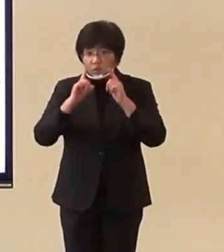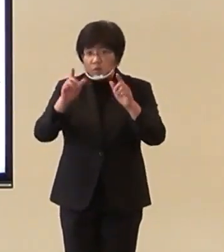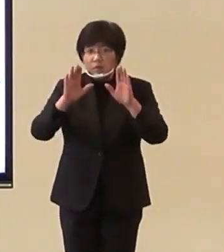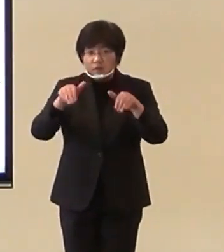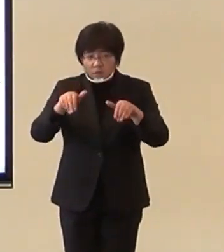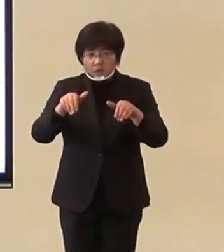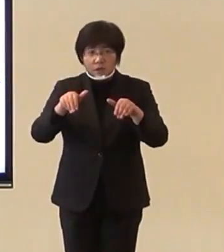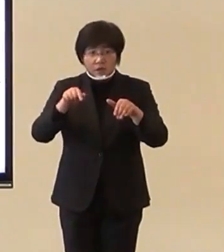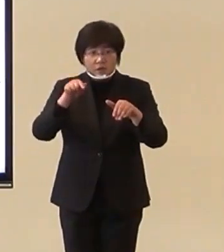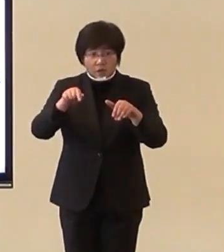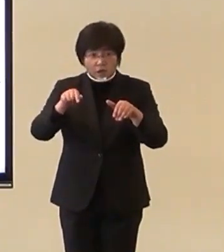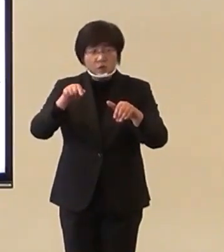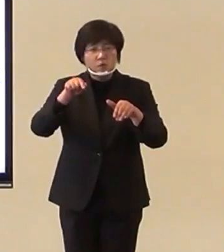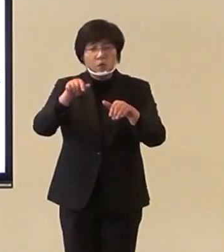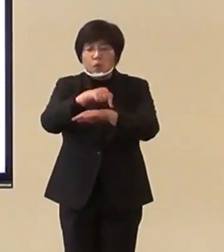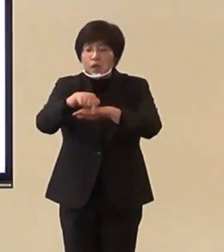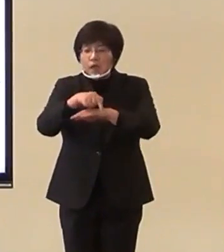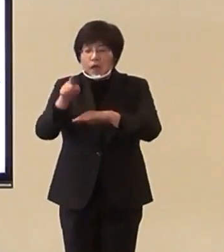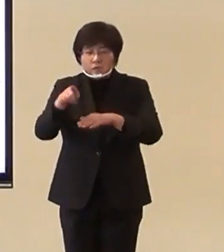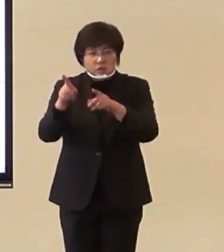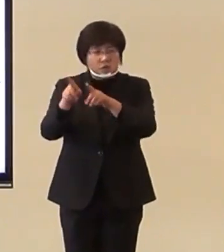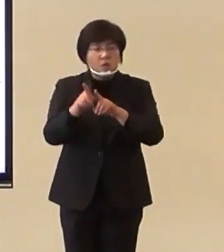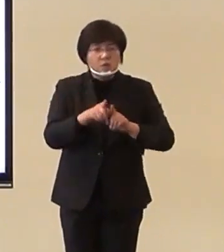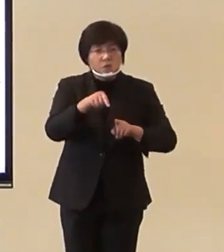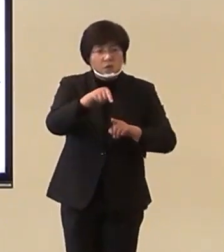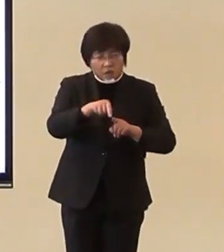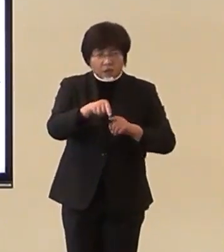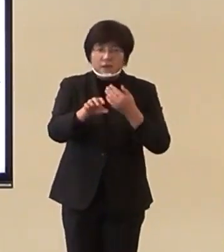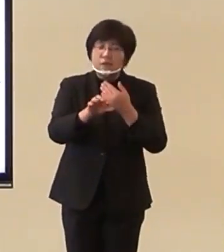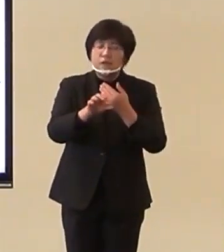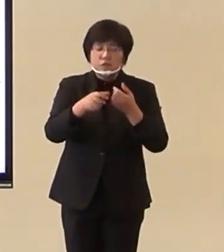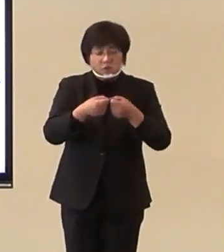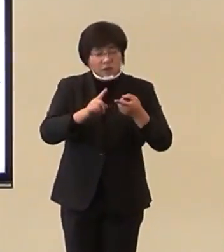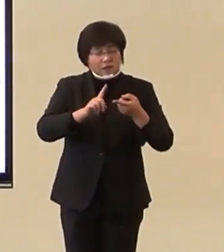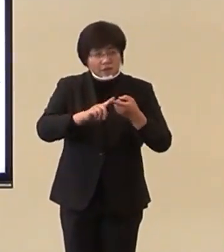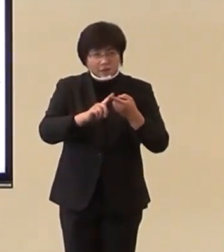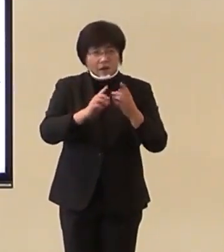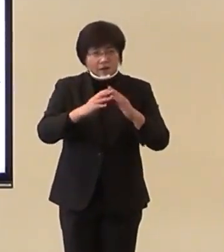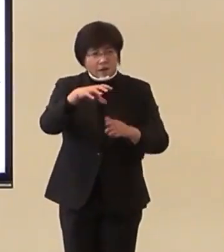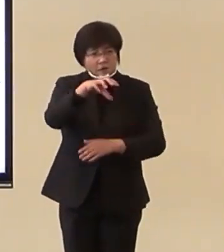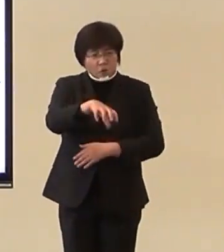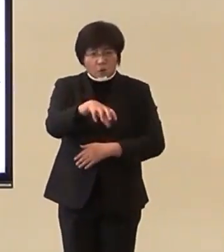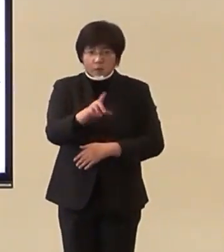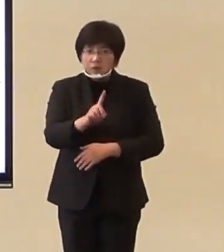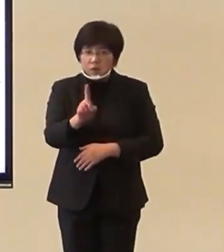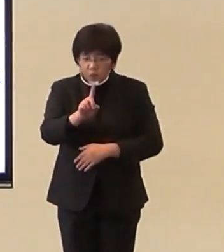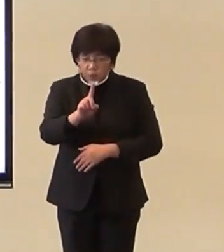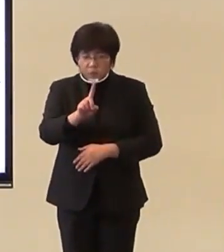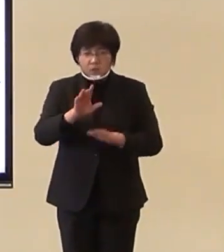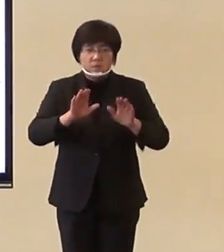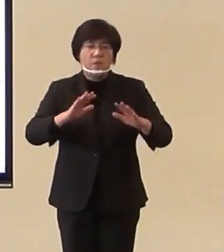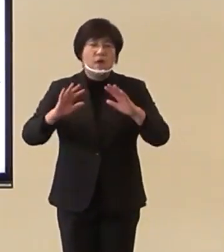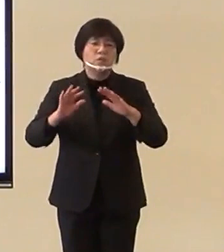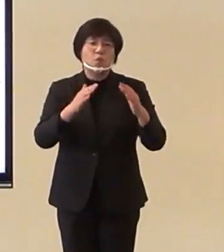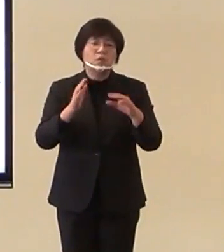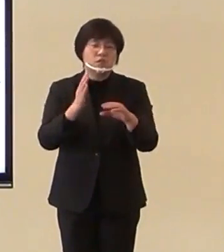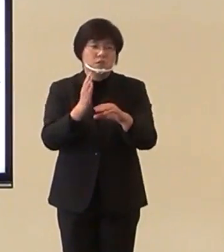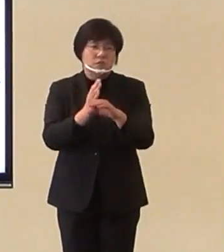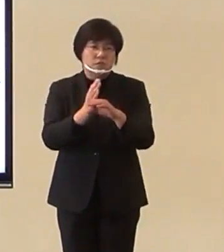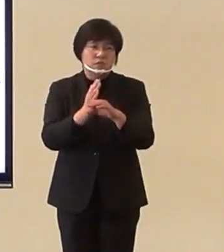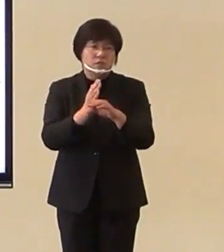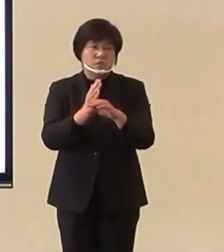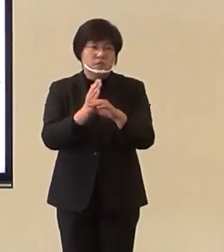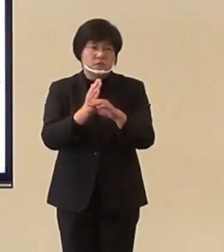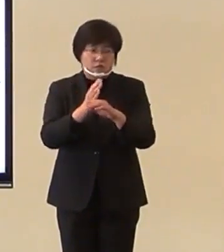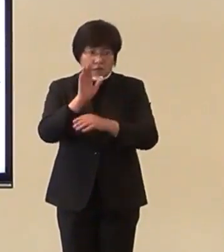し込んでいくかについて、先ほども申し上げましたけれども、会場はどこにするかとかいうことも今協議中でありますので、まだまだちょっと